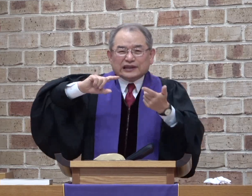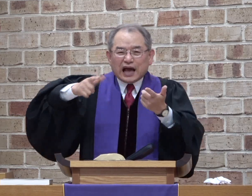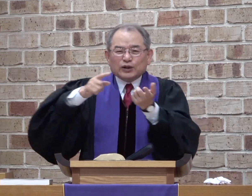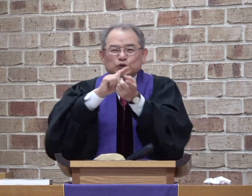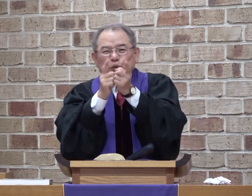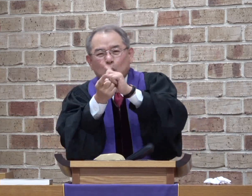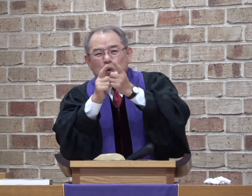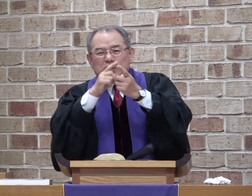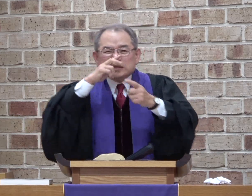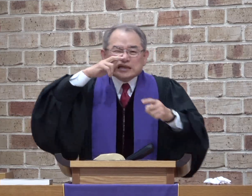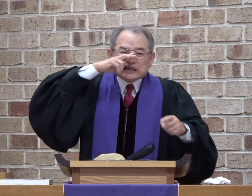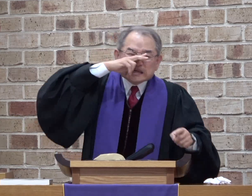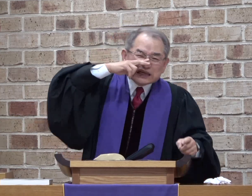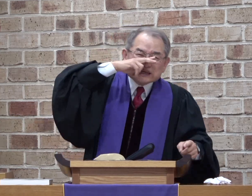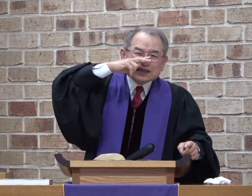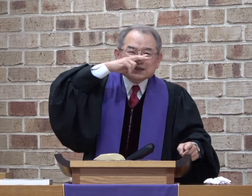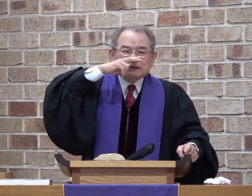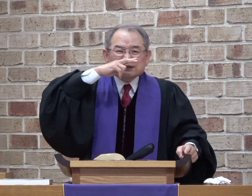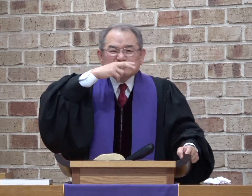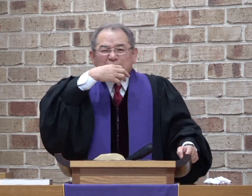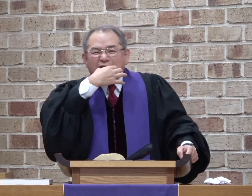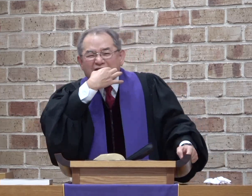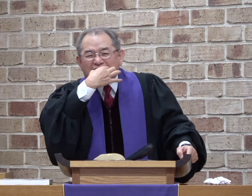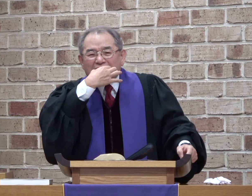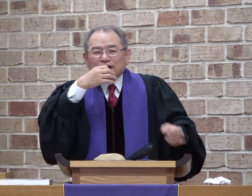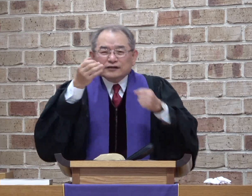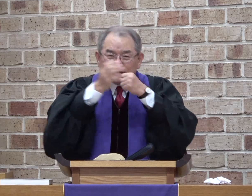서로 질투하고